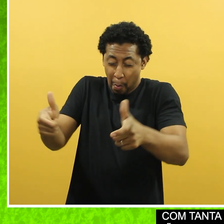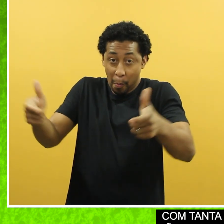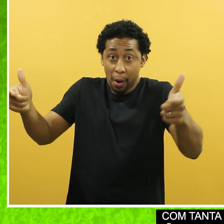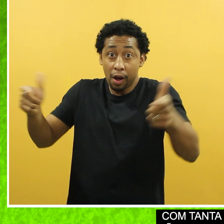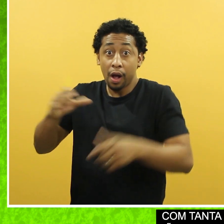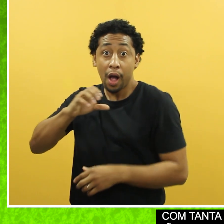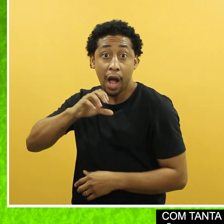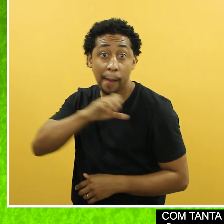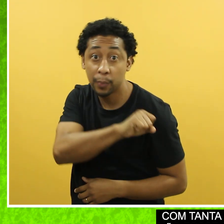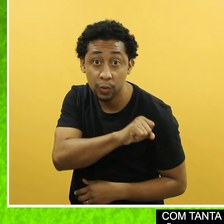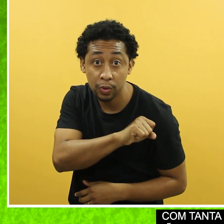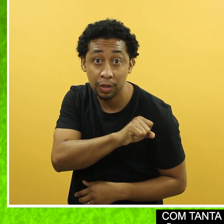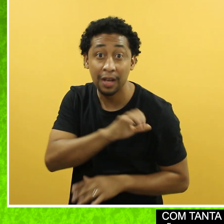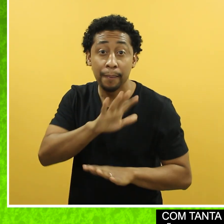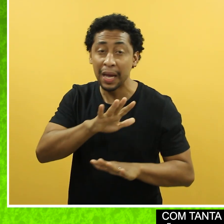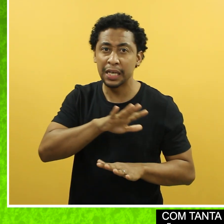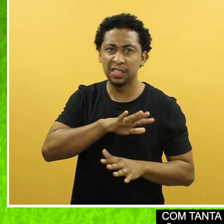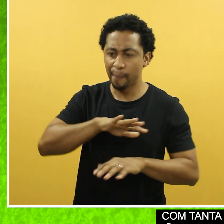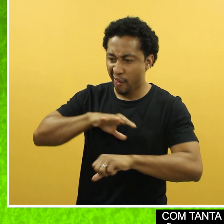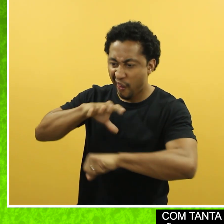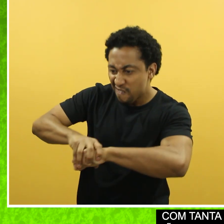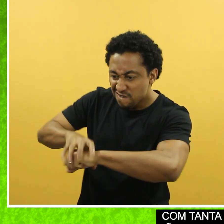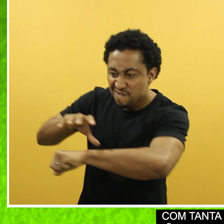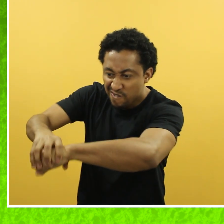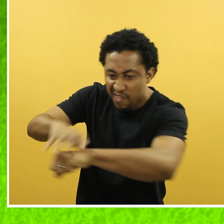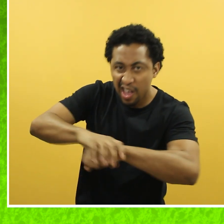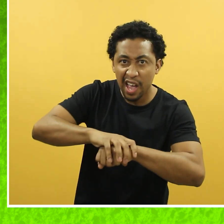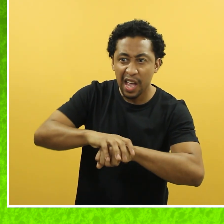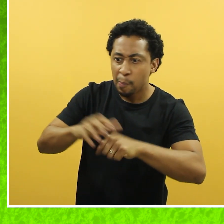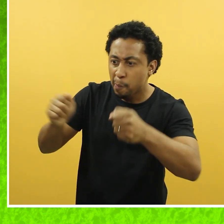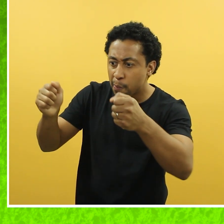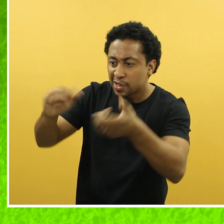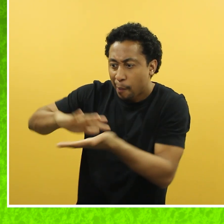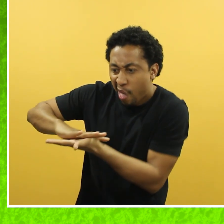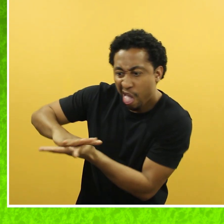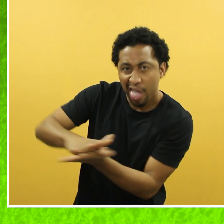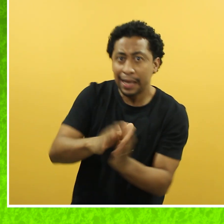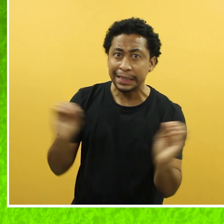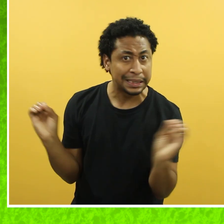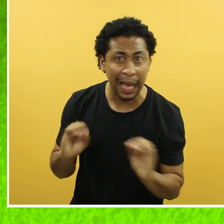tanta rapidez e não fosse destruído,